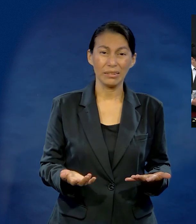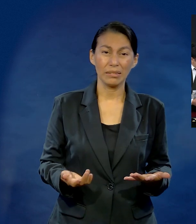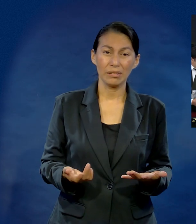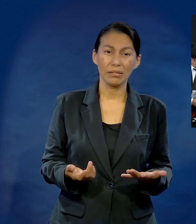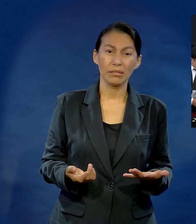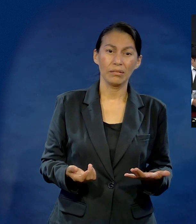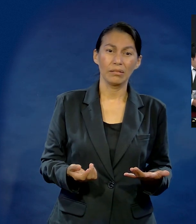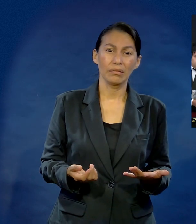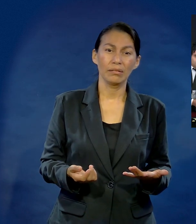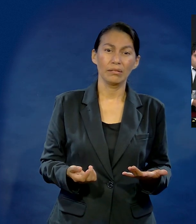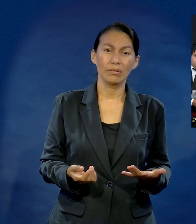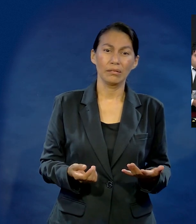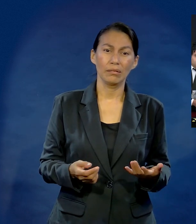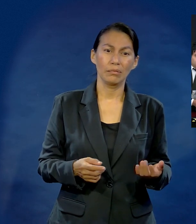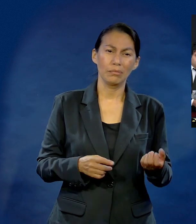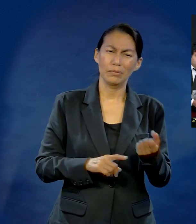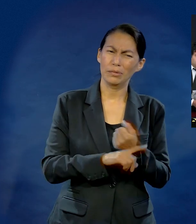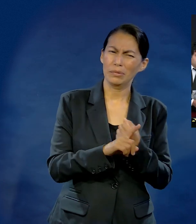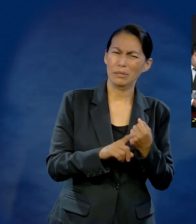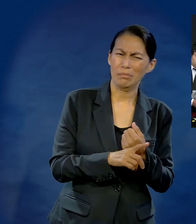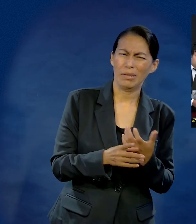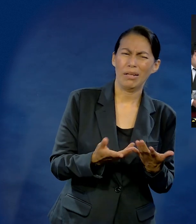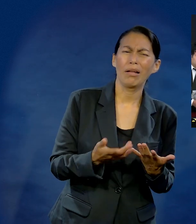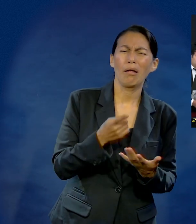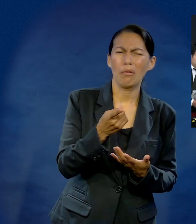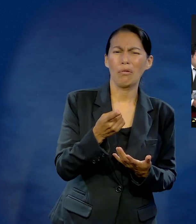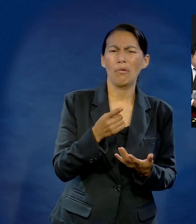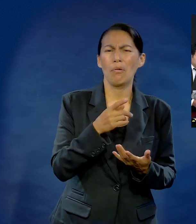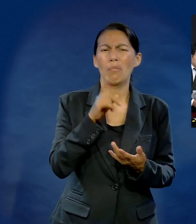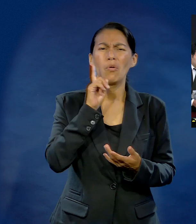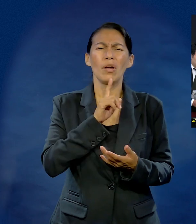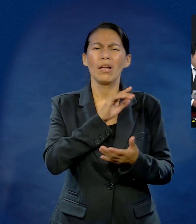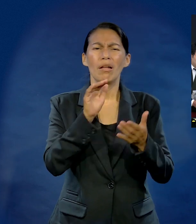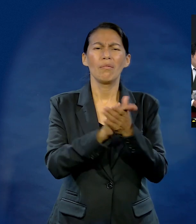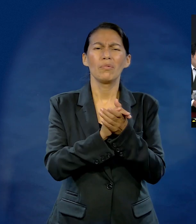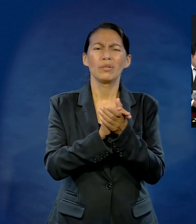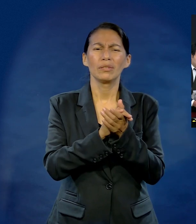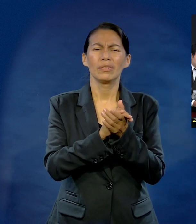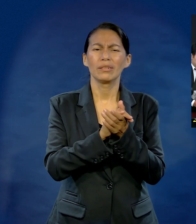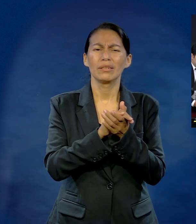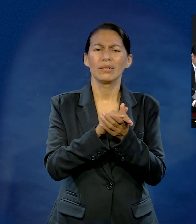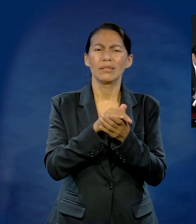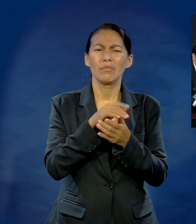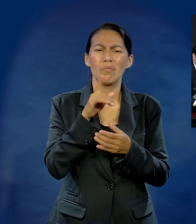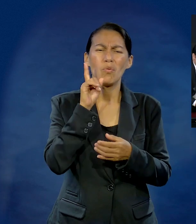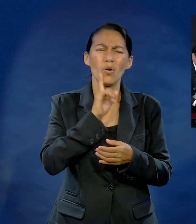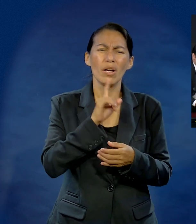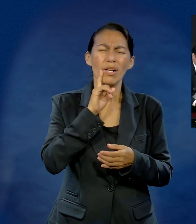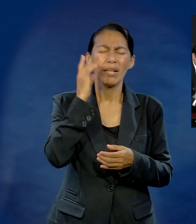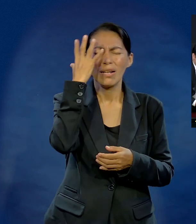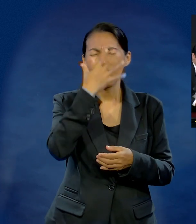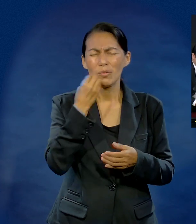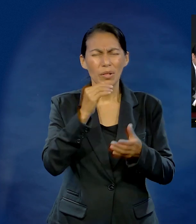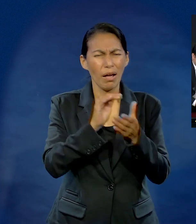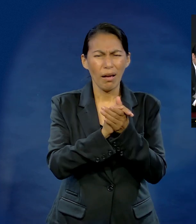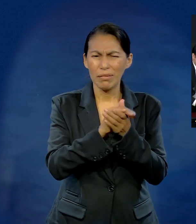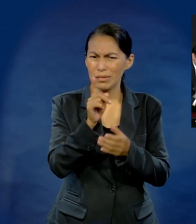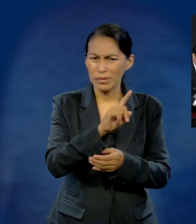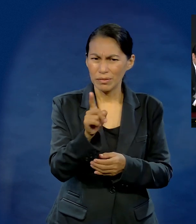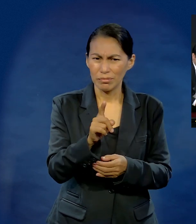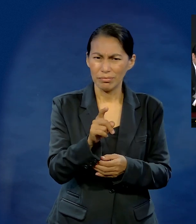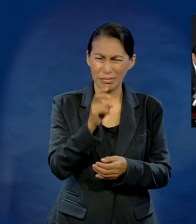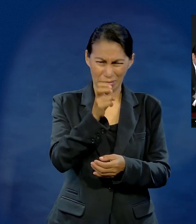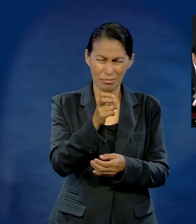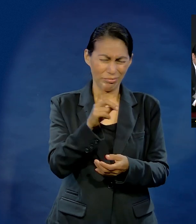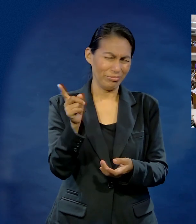a vivir en Gerar. Los hombres de ese lugar preguntaron a Isaac sobre su esposa y él respondía, ay, ay,